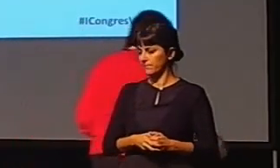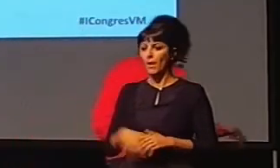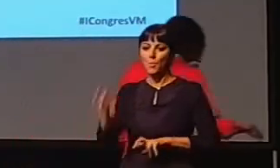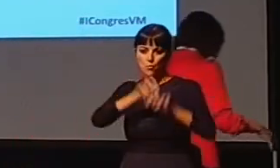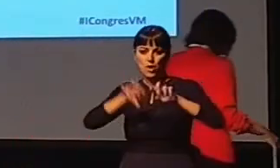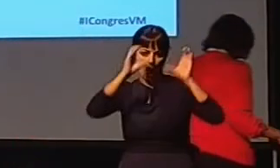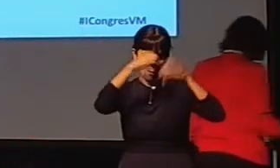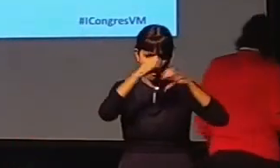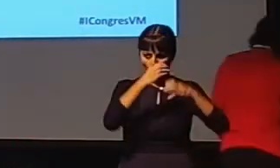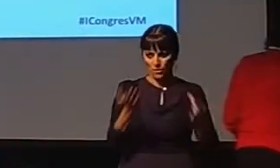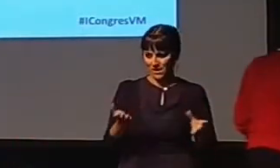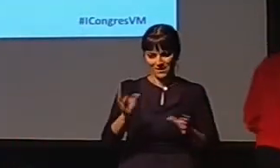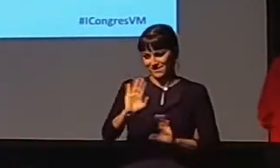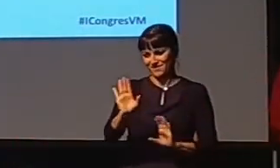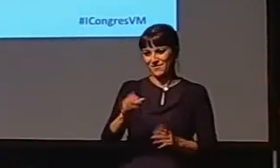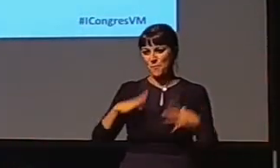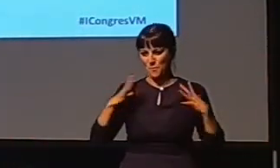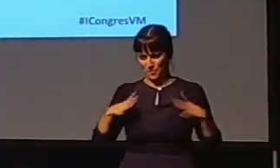eh?